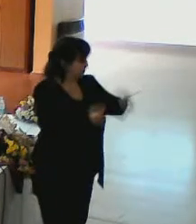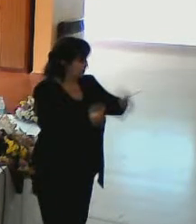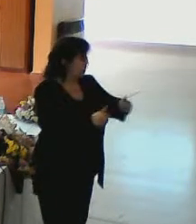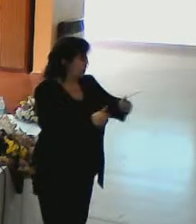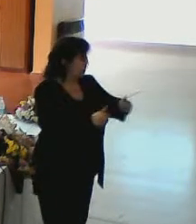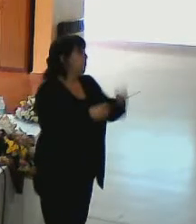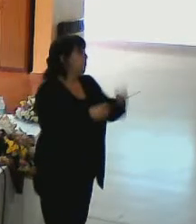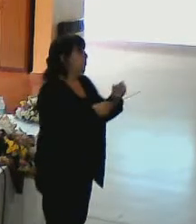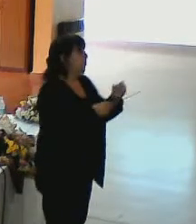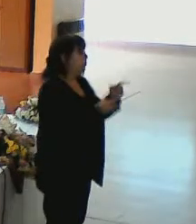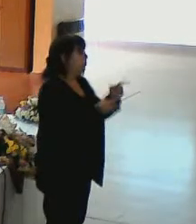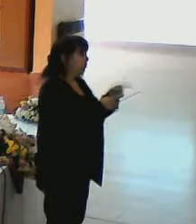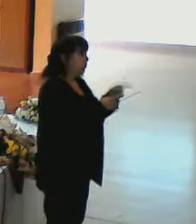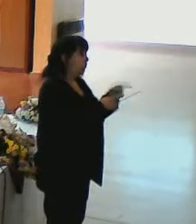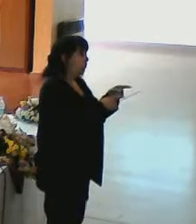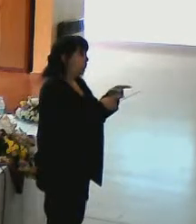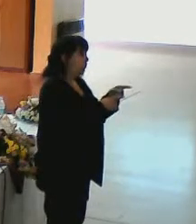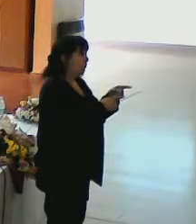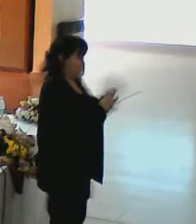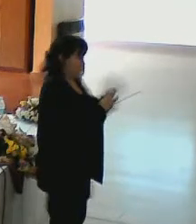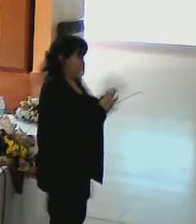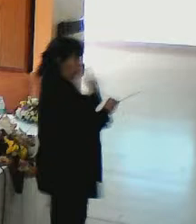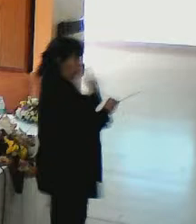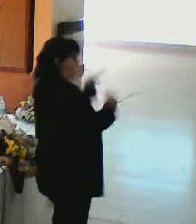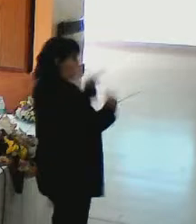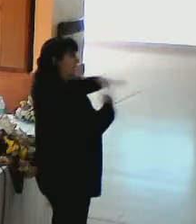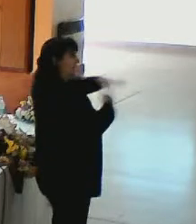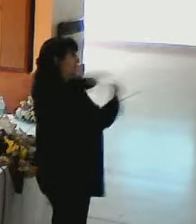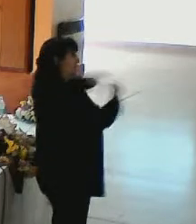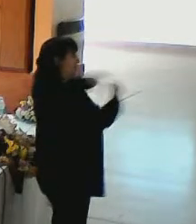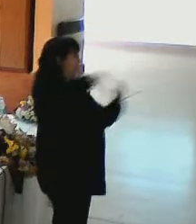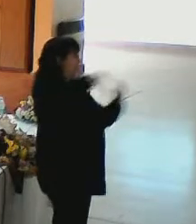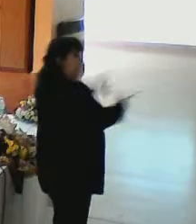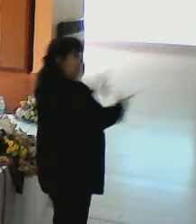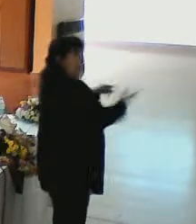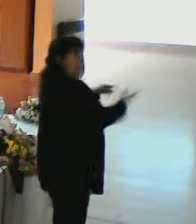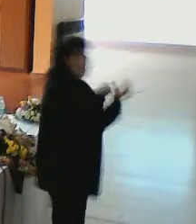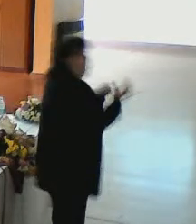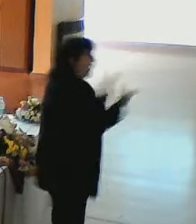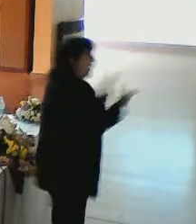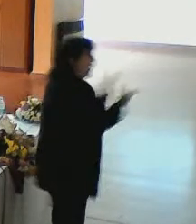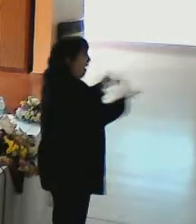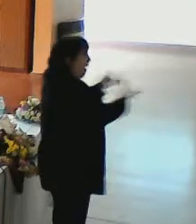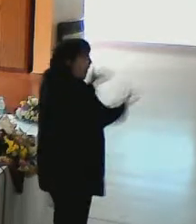tiene un problema vincular en su casa va a estar inquieto, va